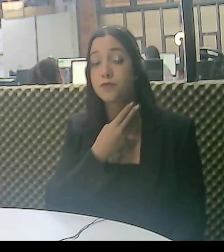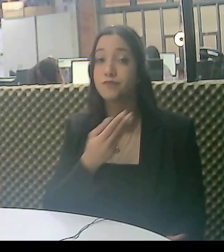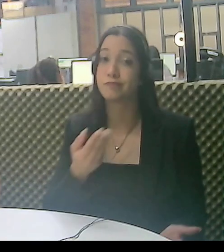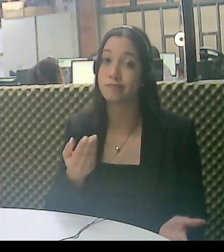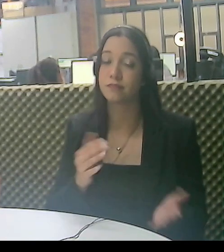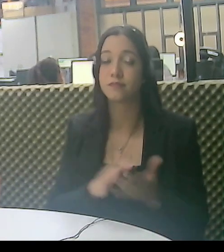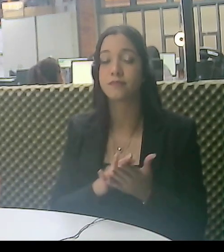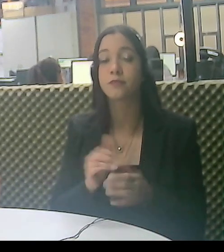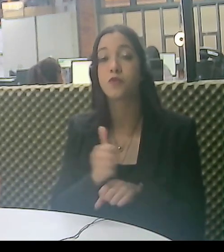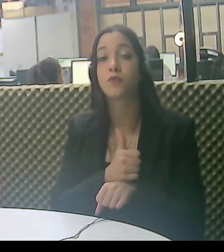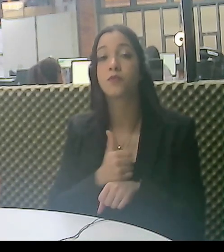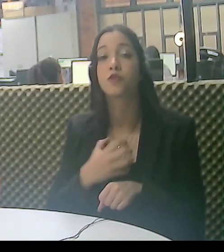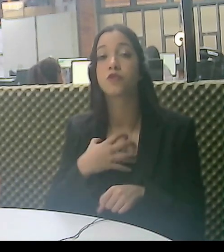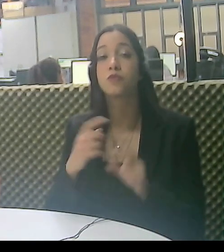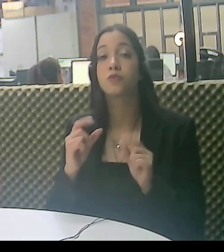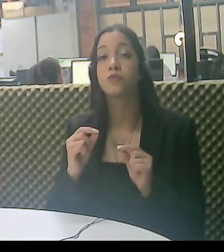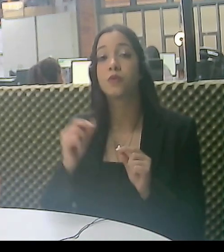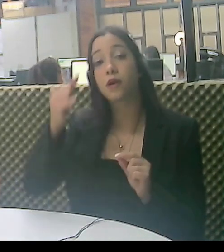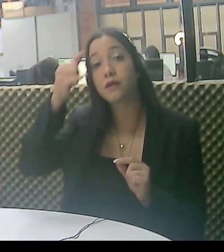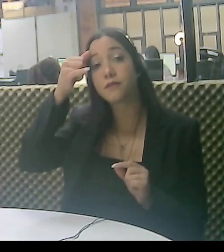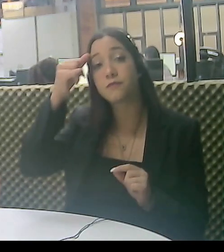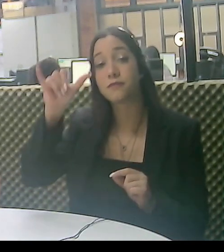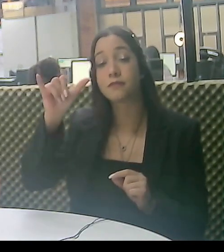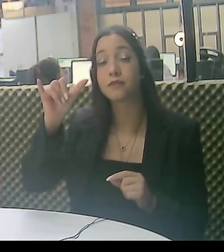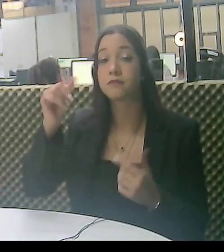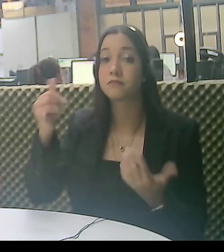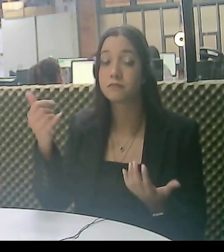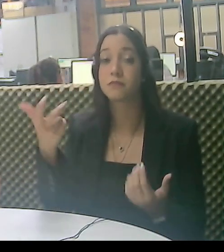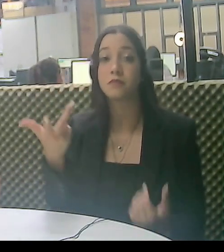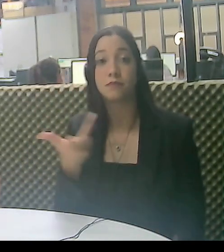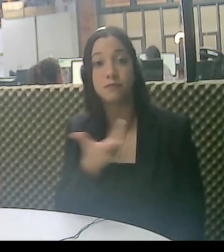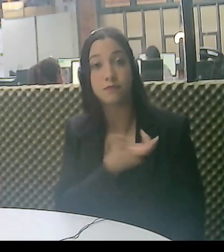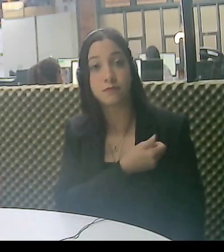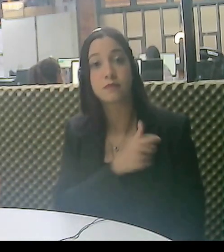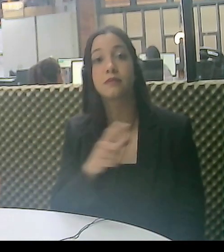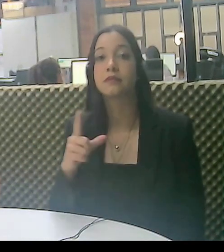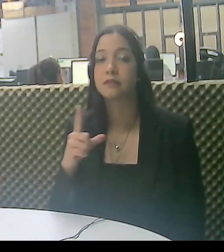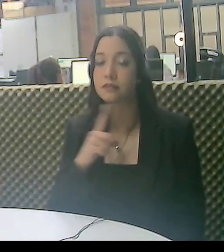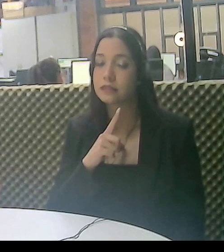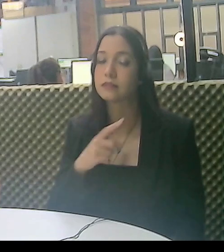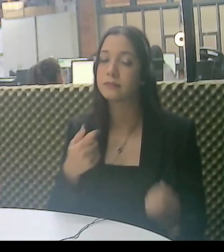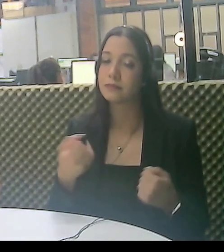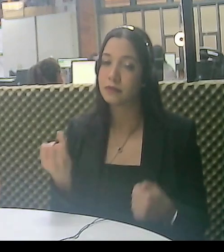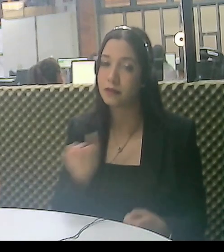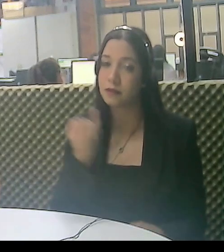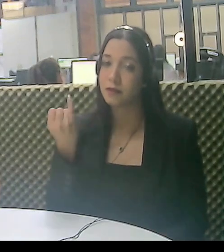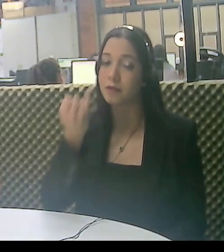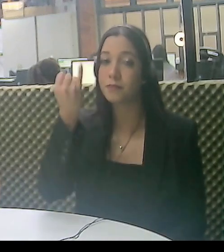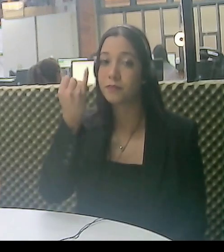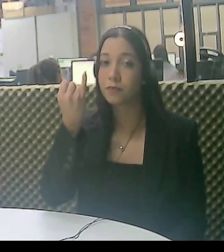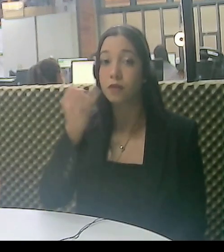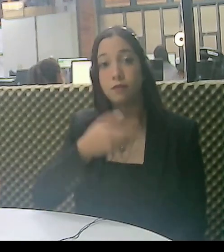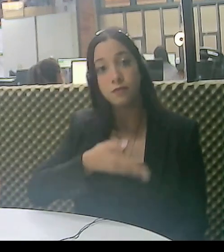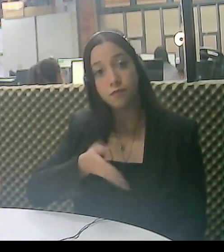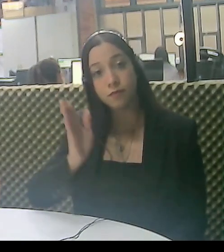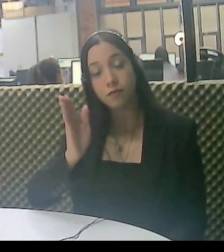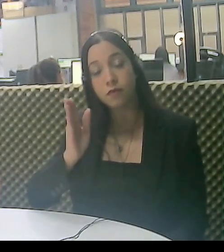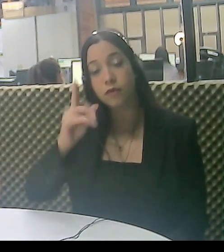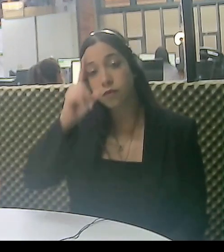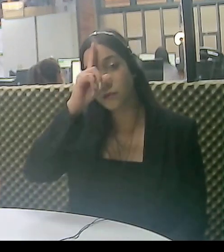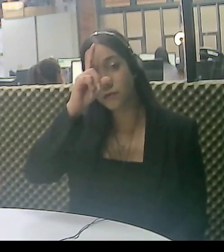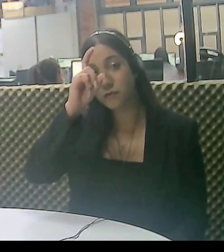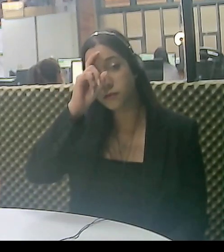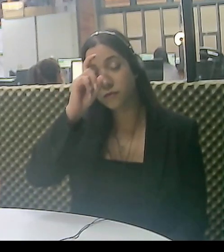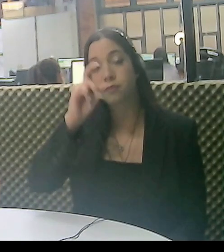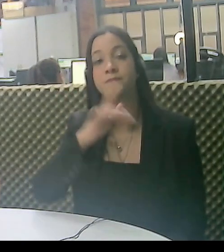sempre, a melhor forma é a prevenção. Então, a prevenção existe e é através da vacinação. Então, procure uma unidade de